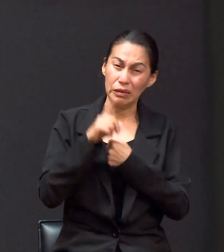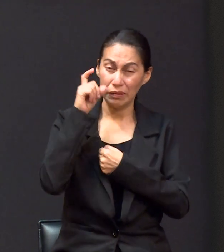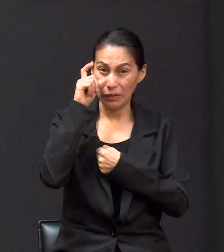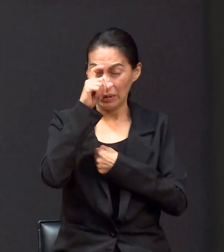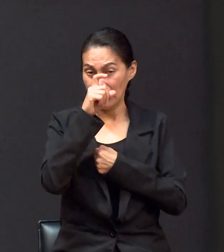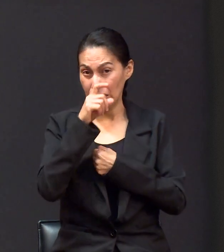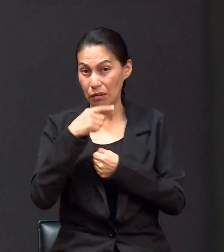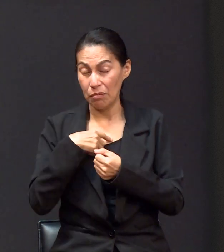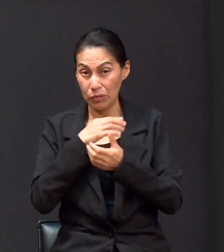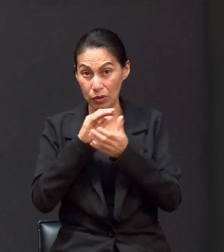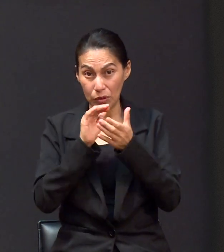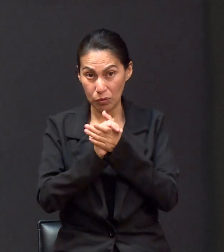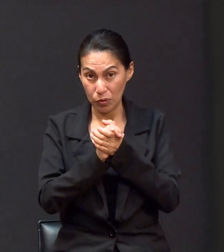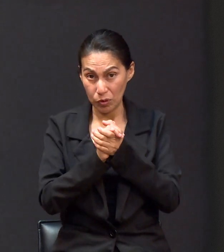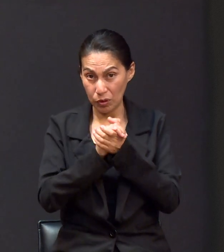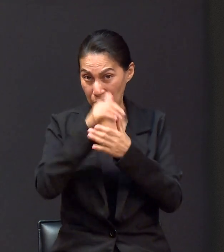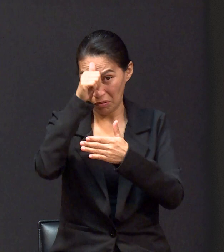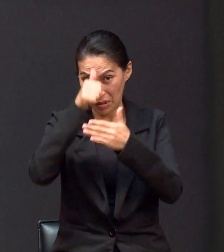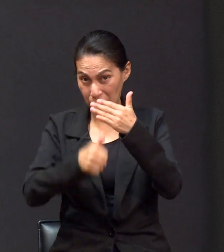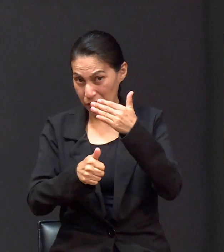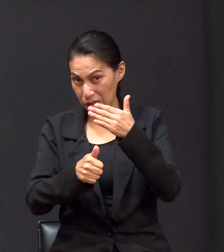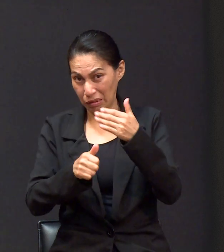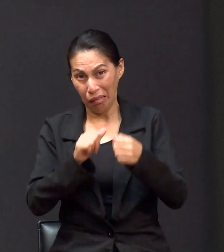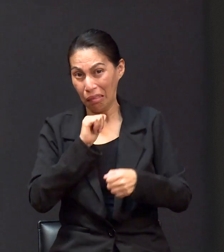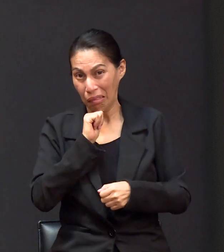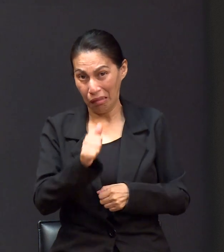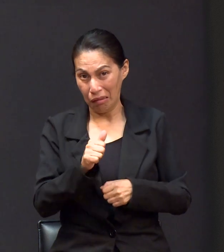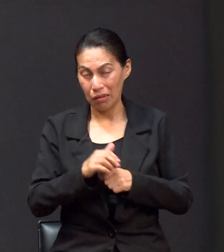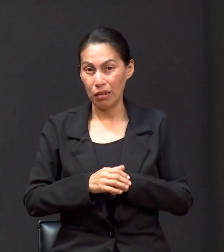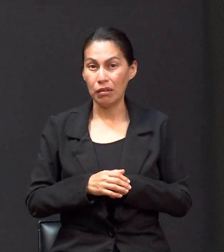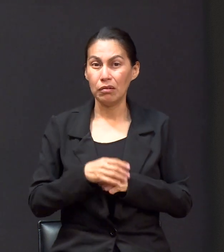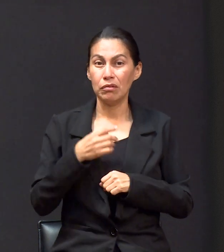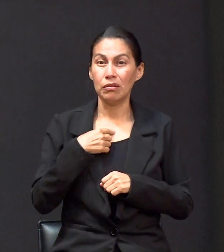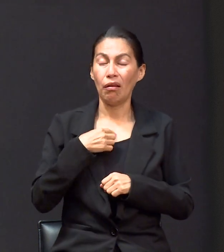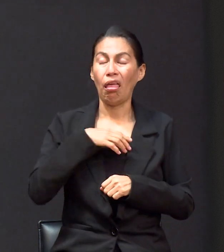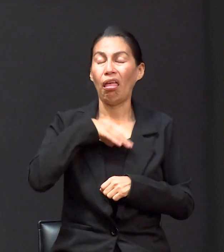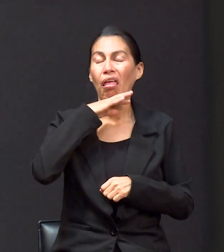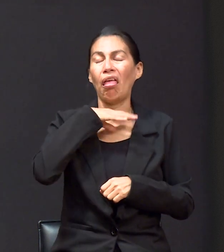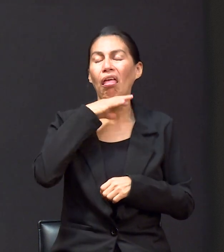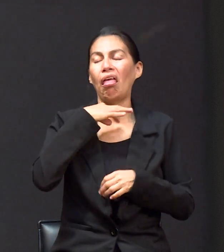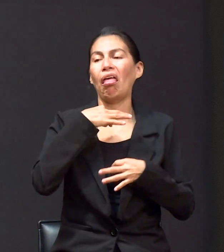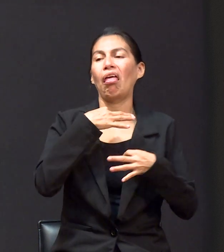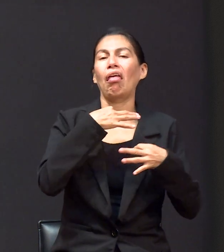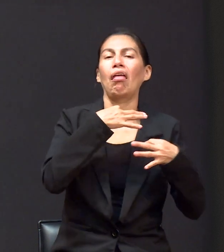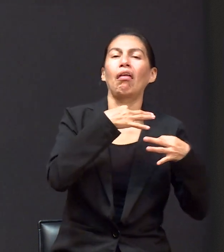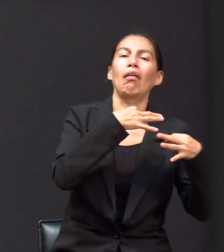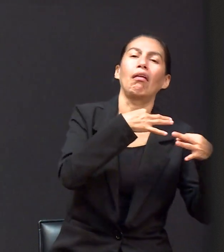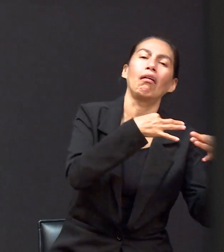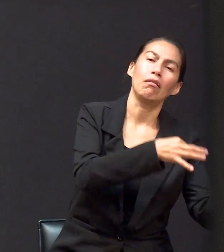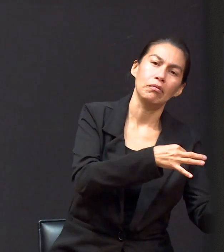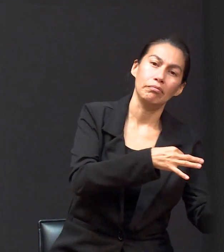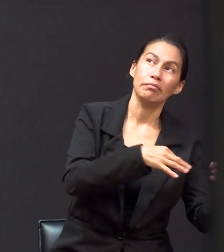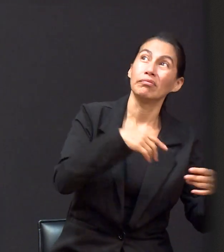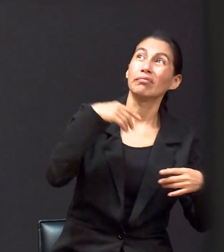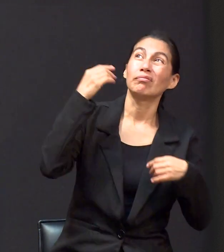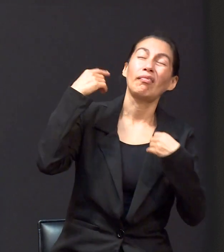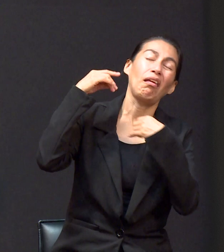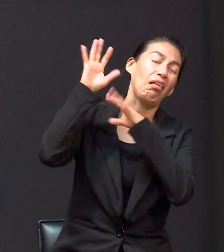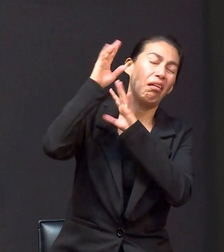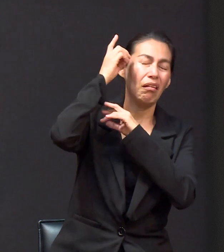problemas porque mi esposo no era adventista. Y pues el amor me cegó y me fui, me alejé de